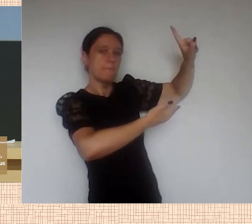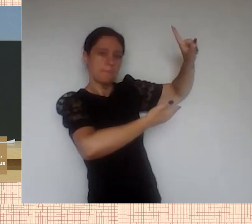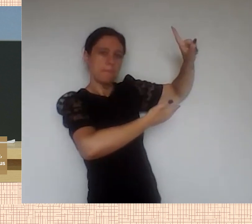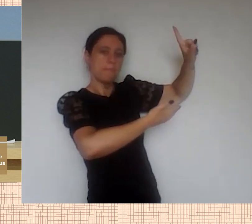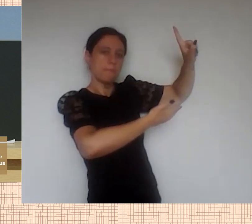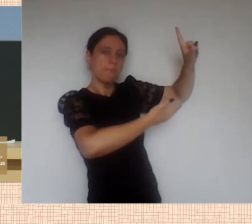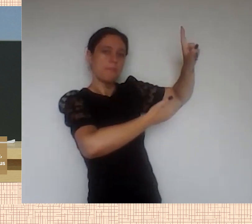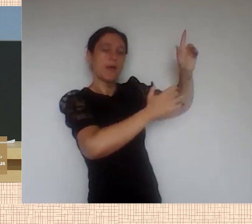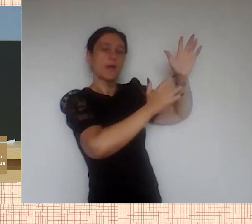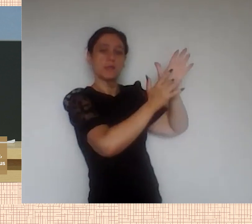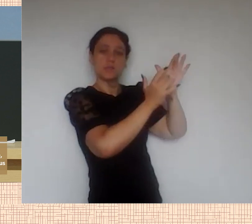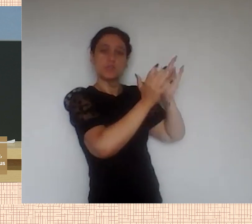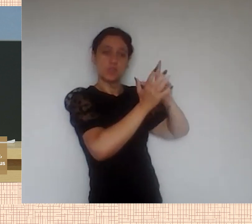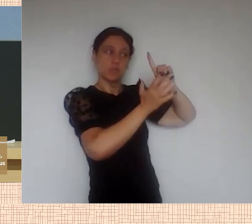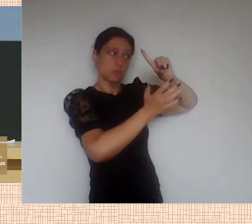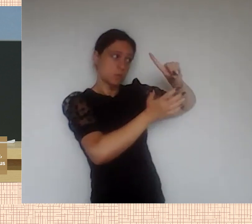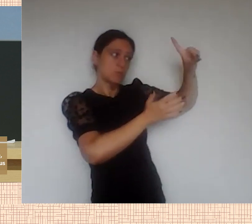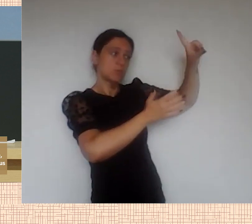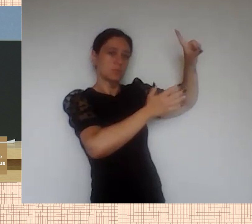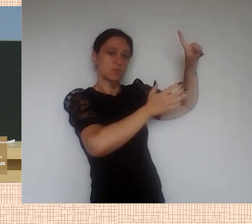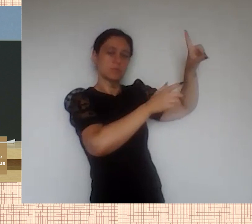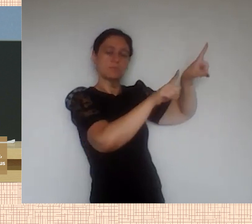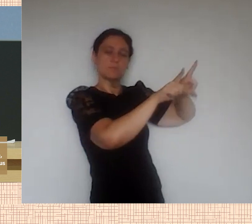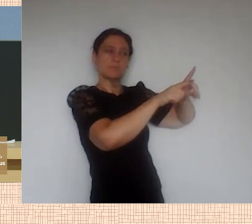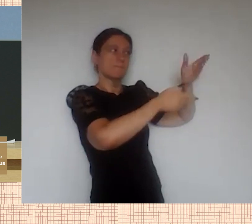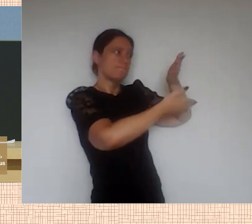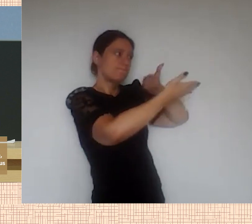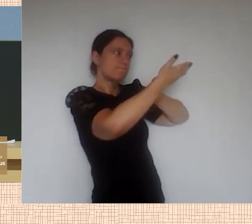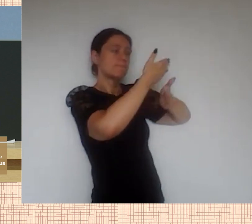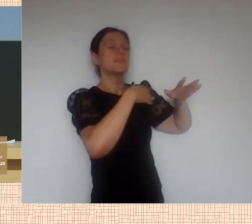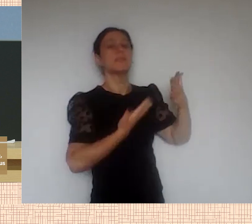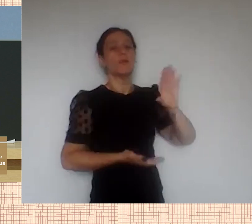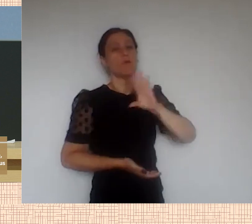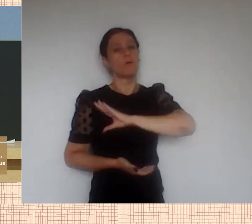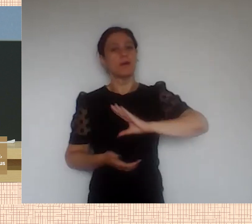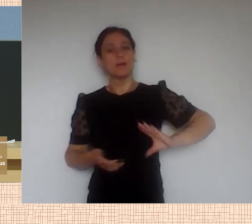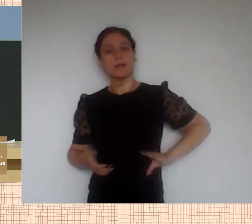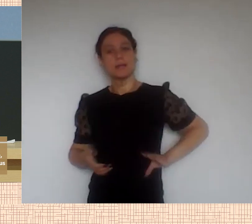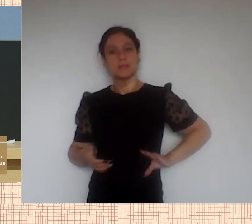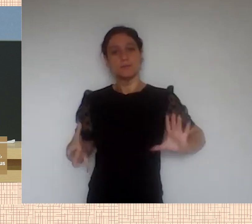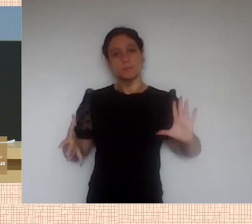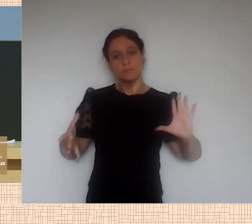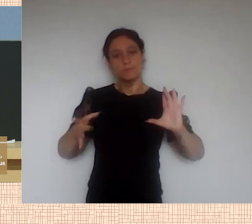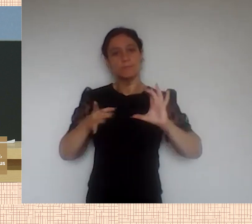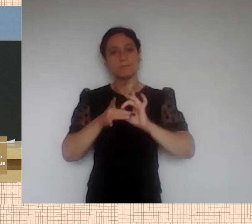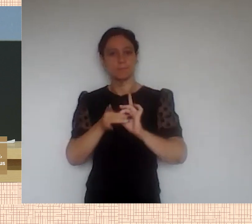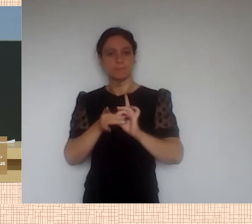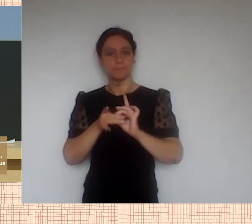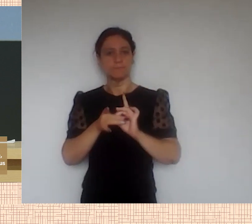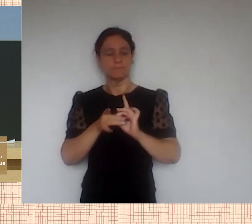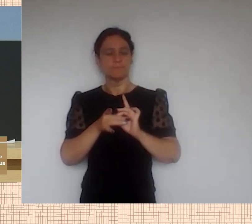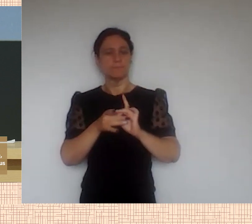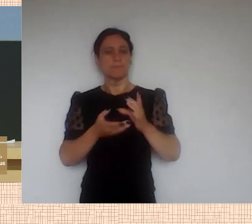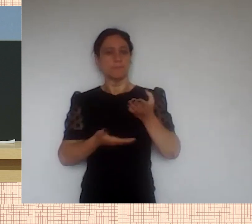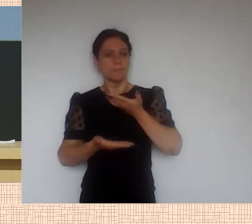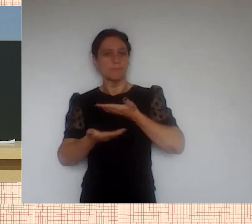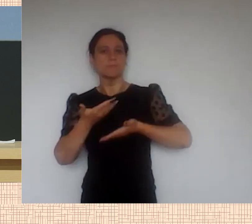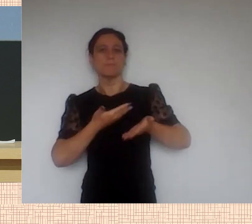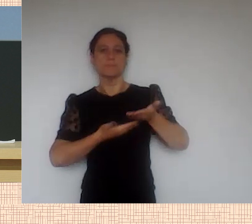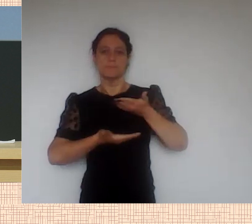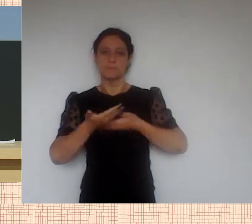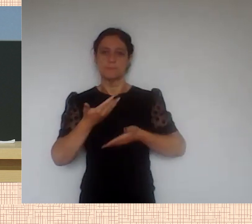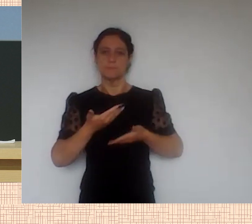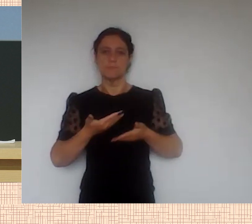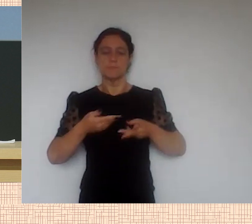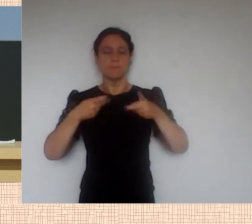Primeiro ele vem em forma da palavra. A palavra profética sai, a igreja recebe, mantém comunhão com o apóstolo, e